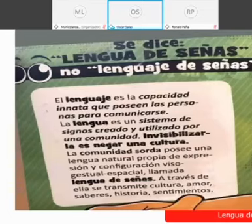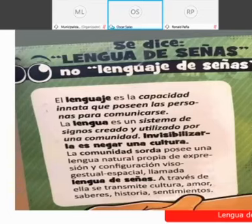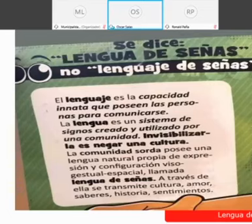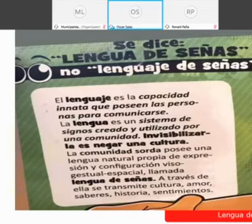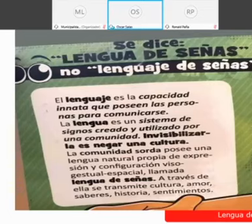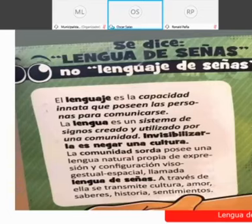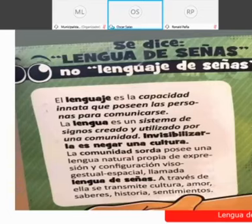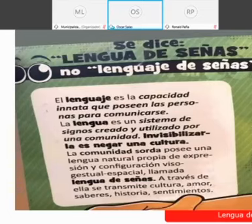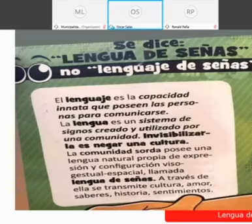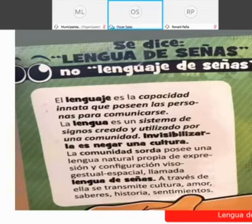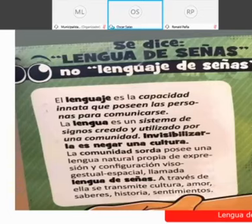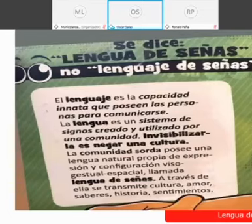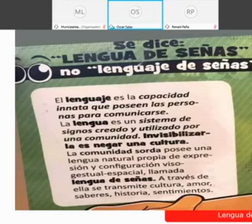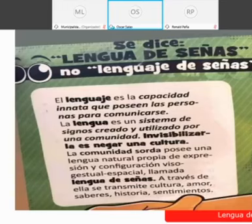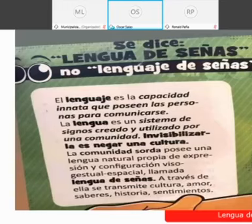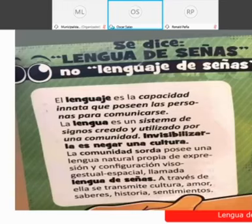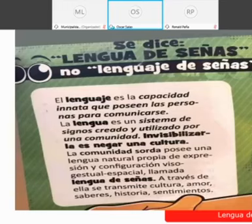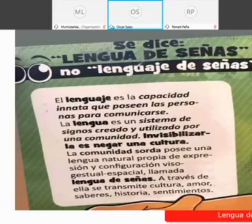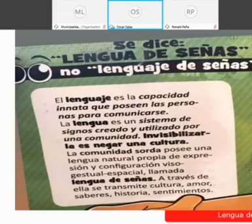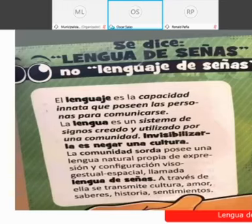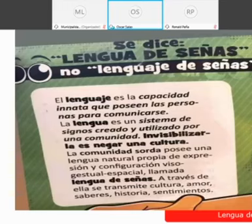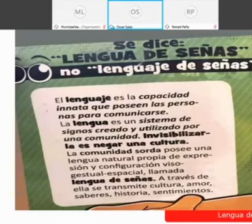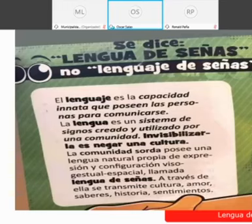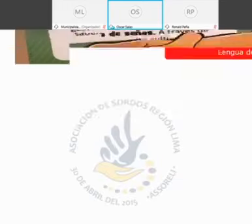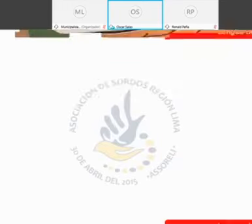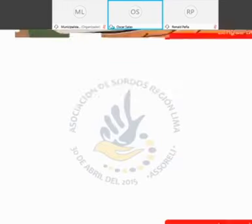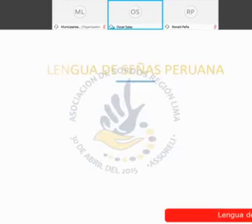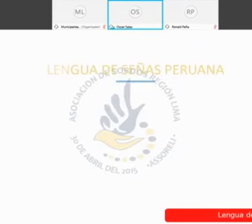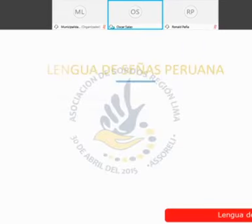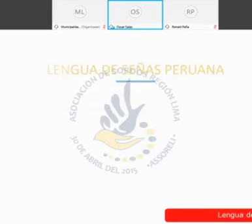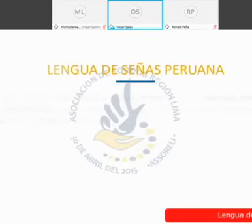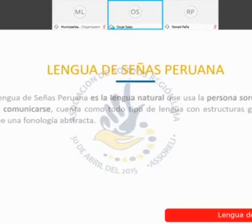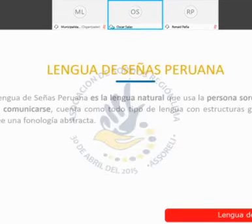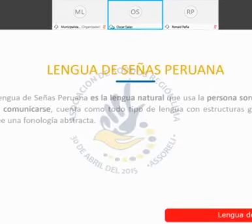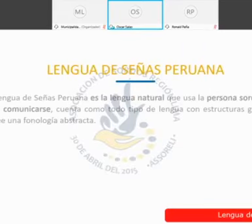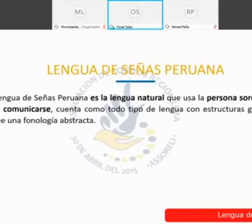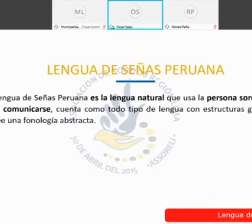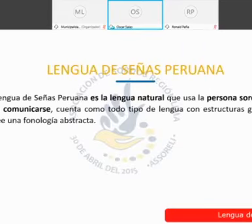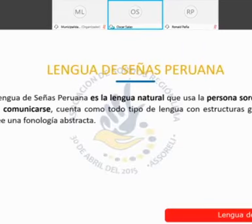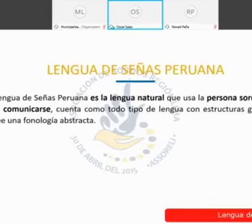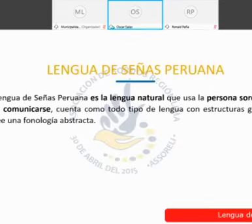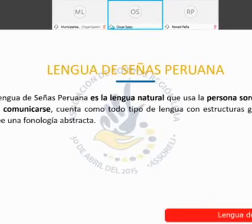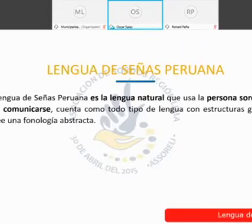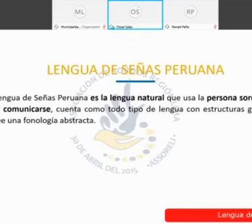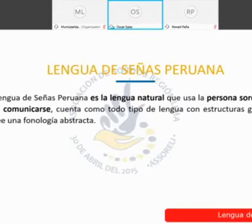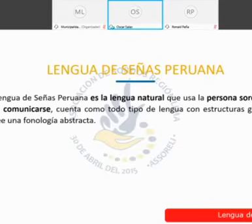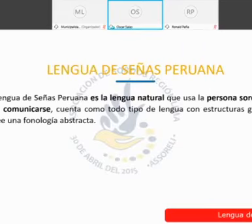de invisibilizar esta lengua tan importante para la comunidad